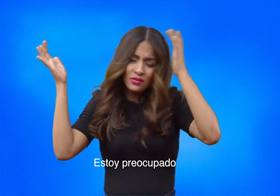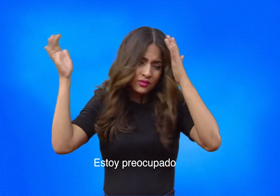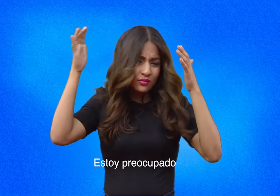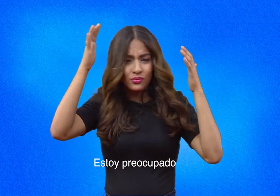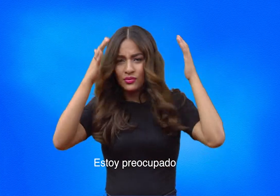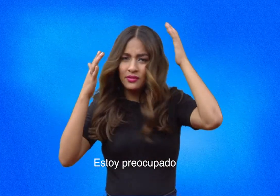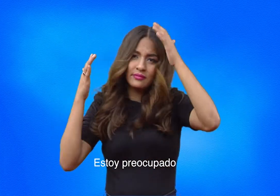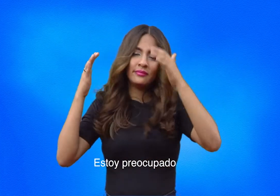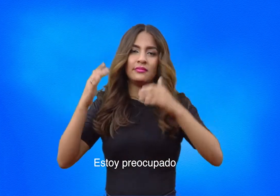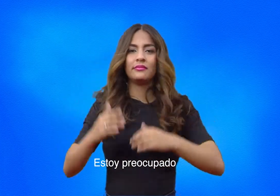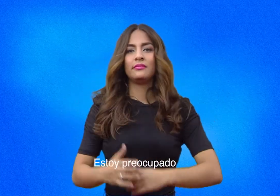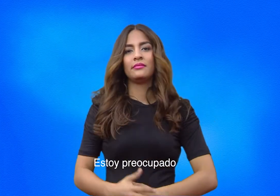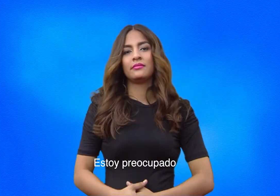Estoy preocupado.